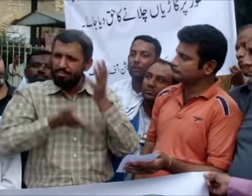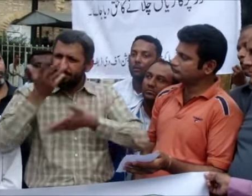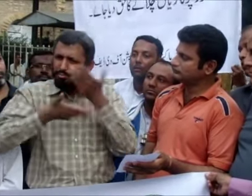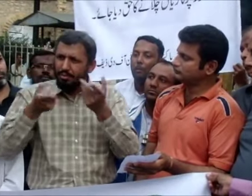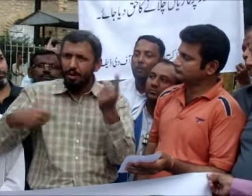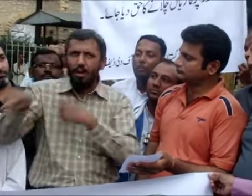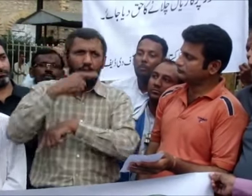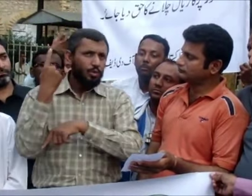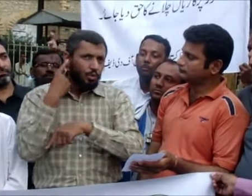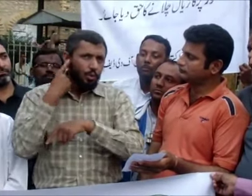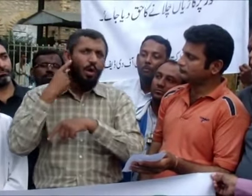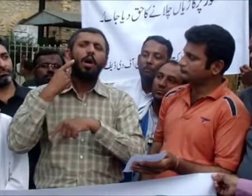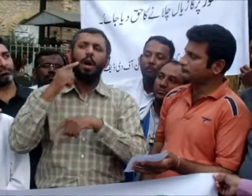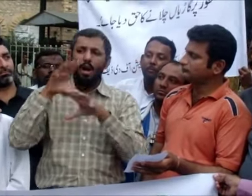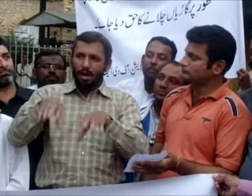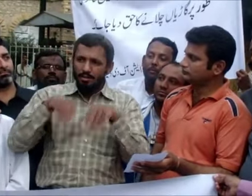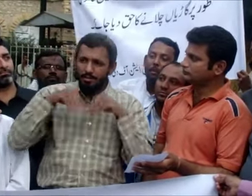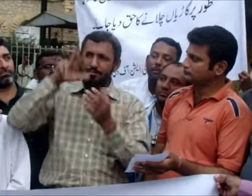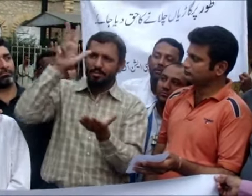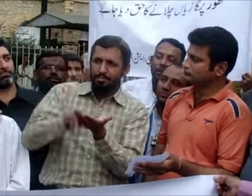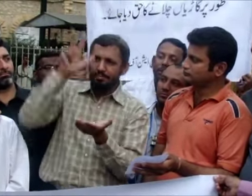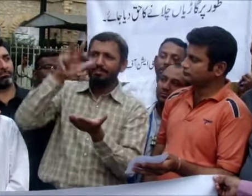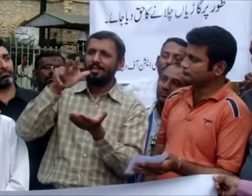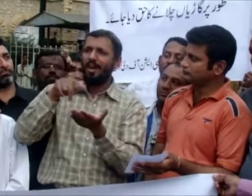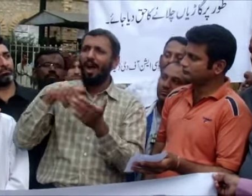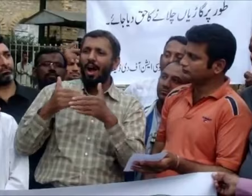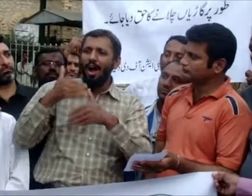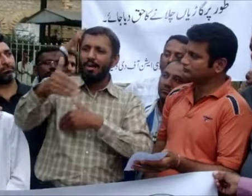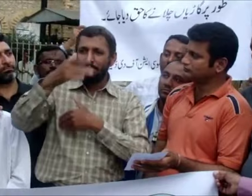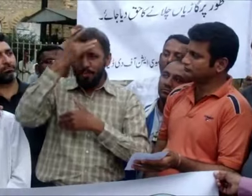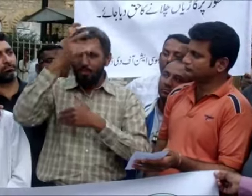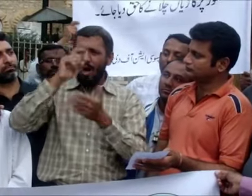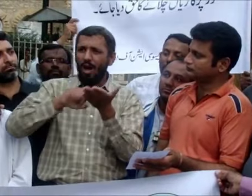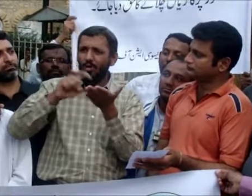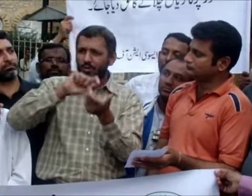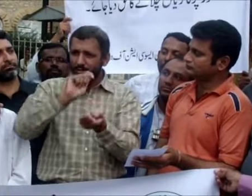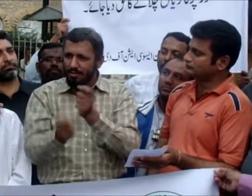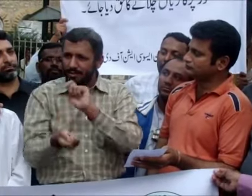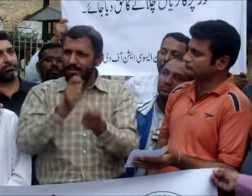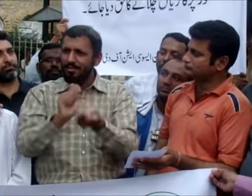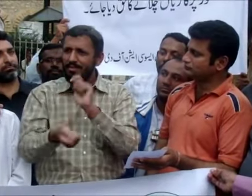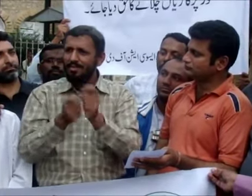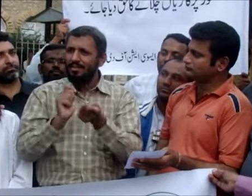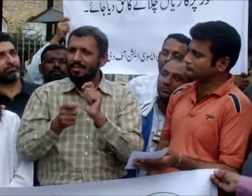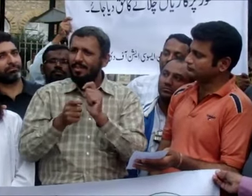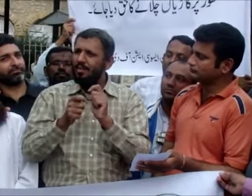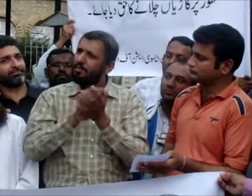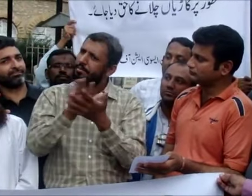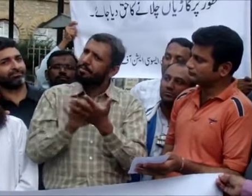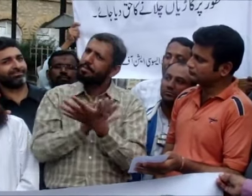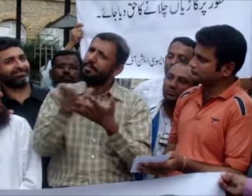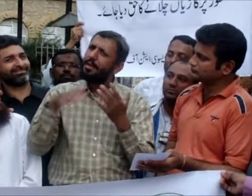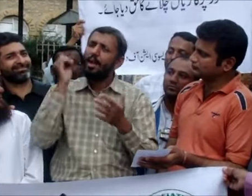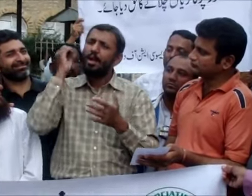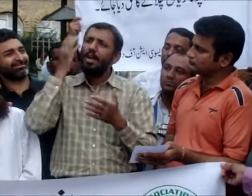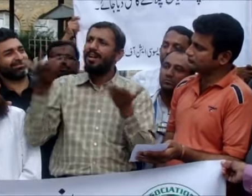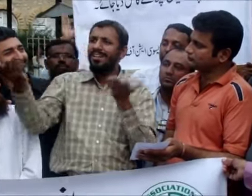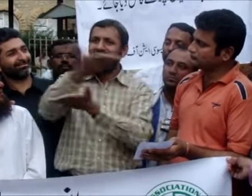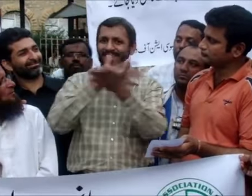छोटे खुदा बना के बिठाए। मैं आपके सामने माफी चाहता हूँ